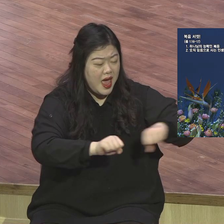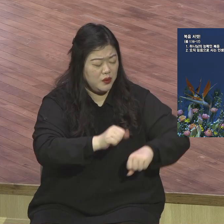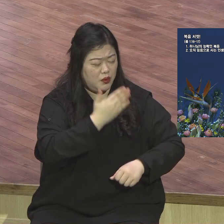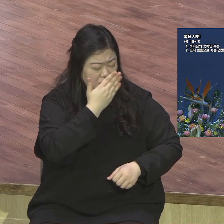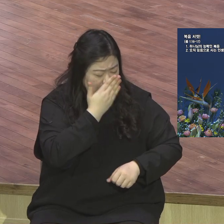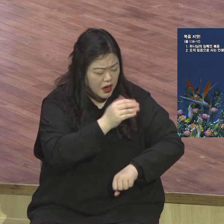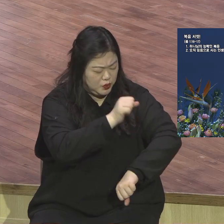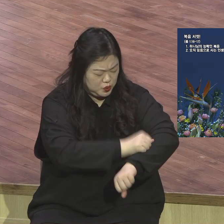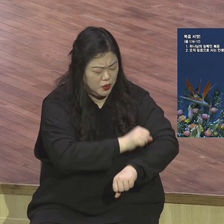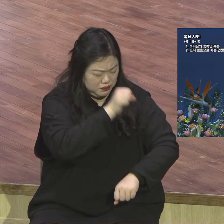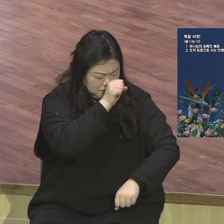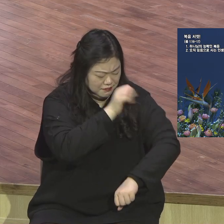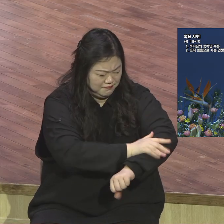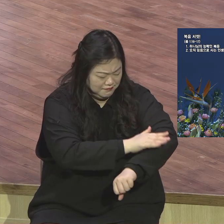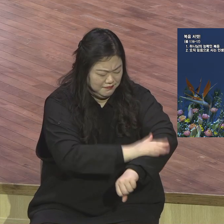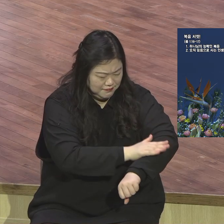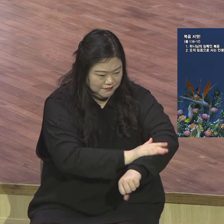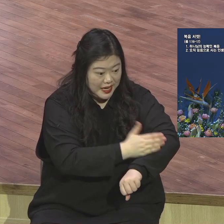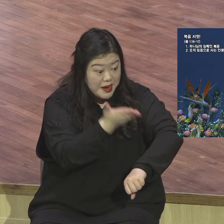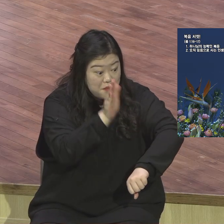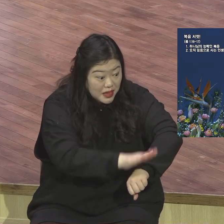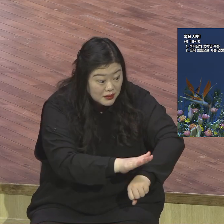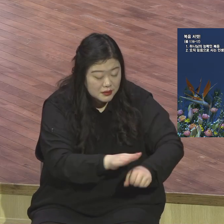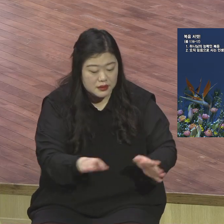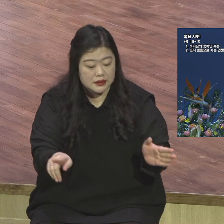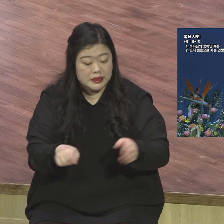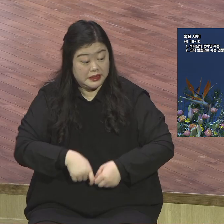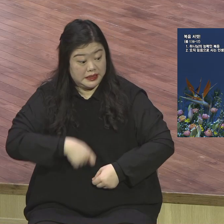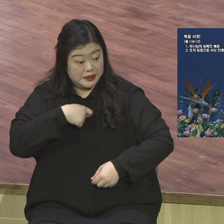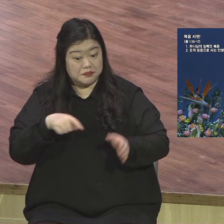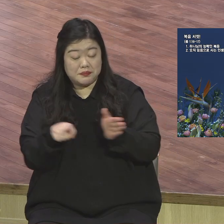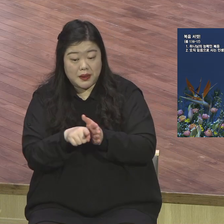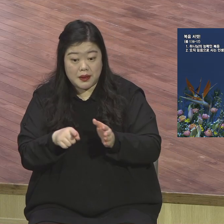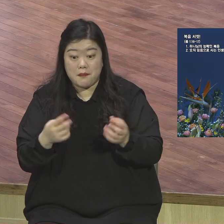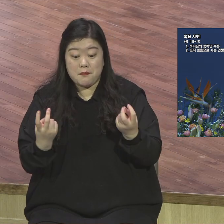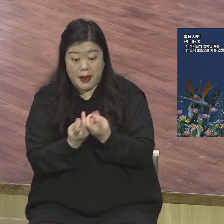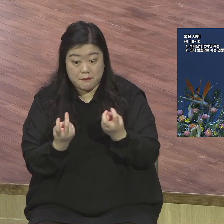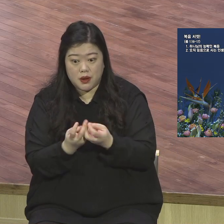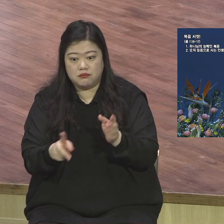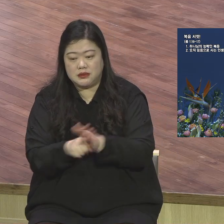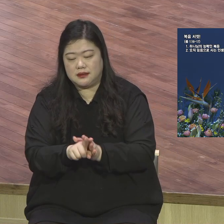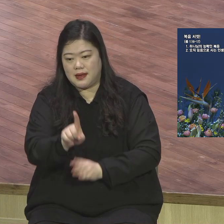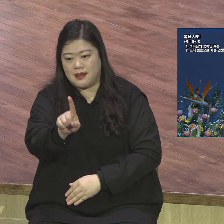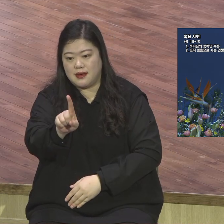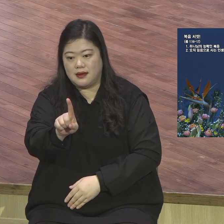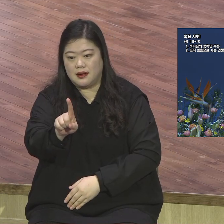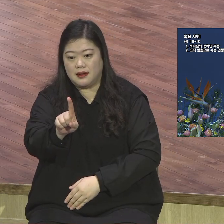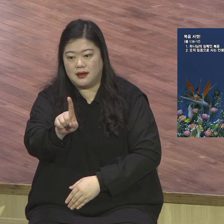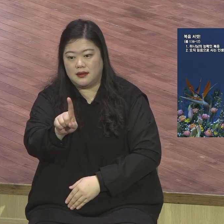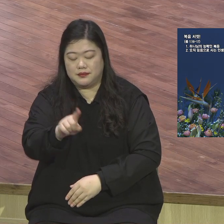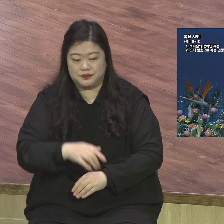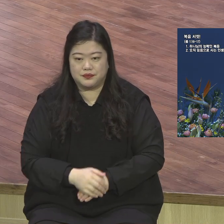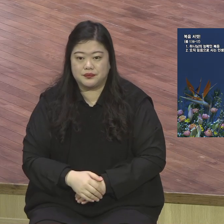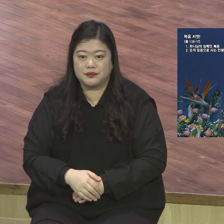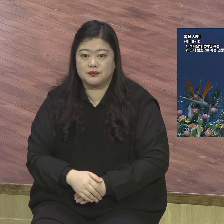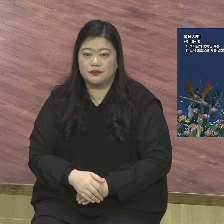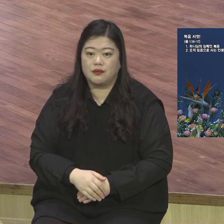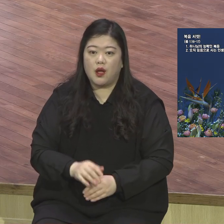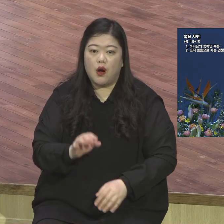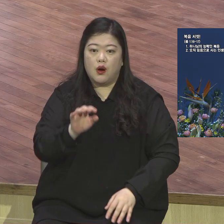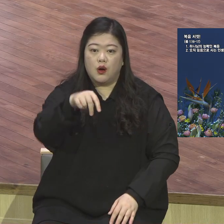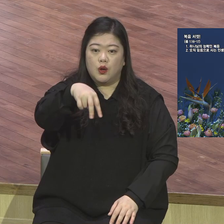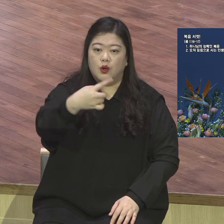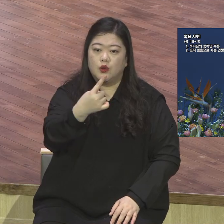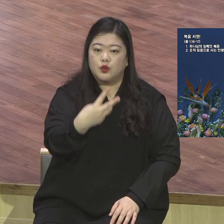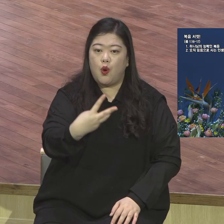가지 오직을 외쳤습니다. 오직 성경 솔라 스크립추라, 오직 믿음